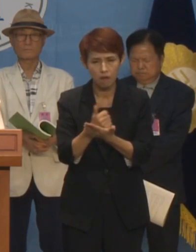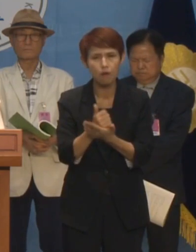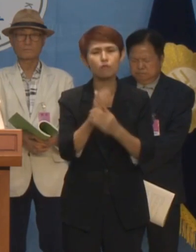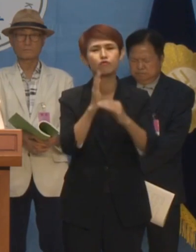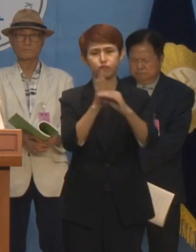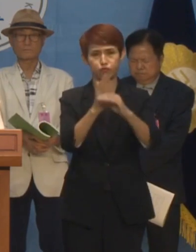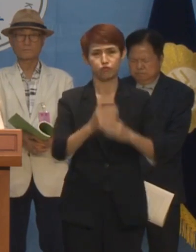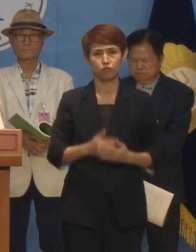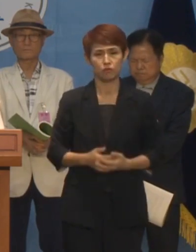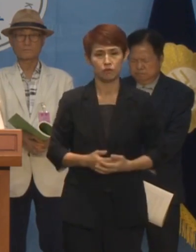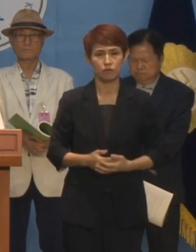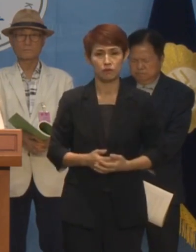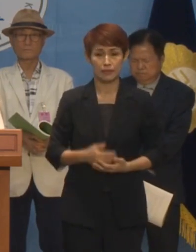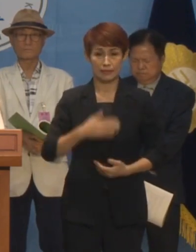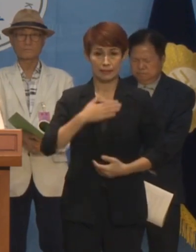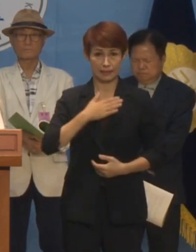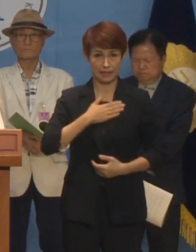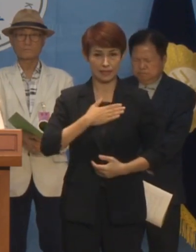그런데 제 대에 와서는